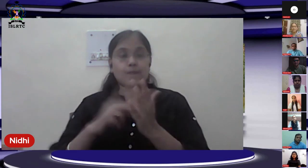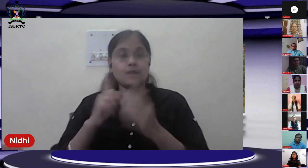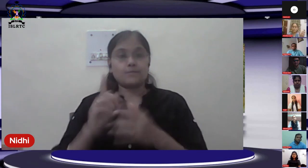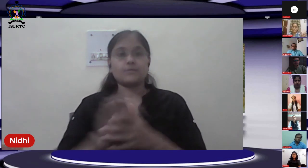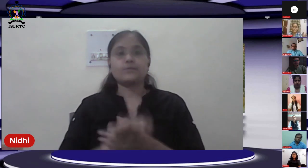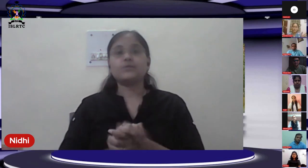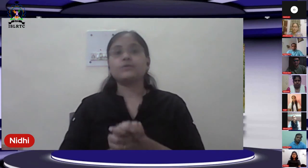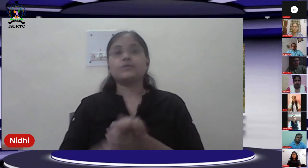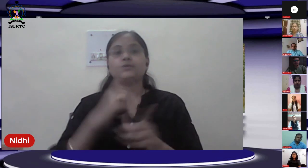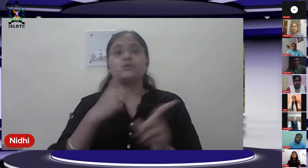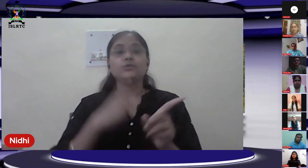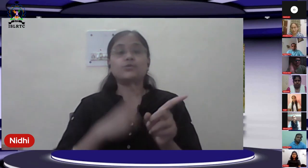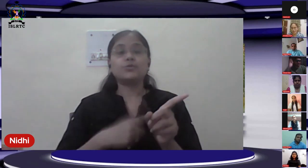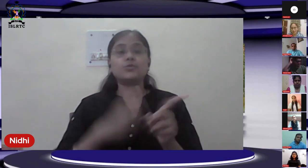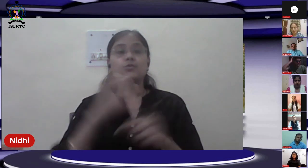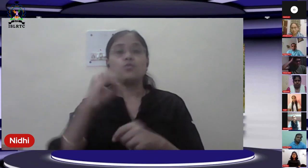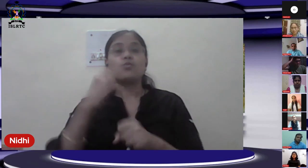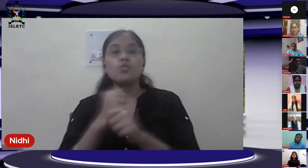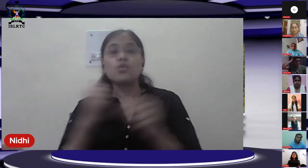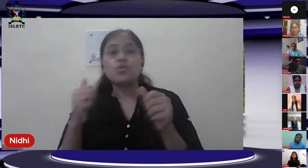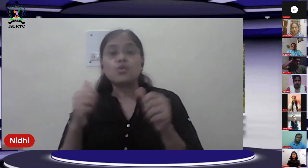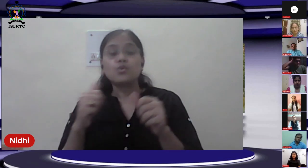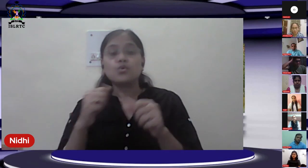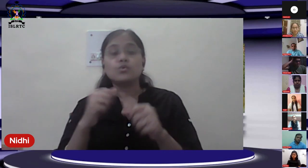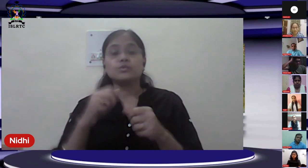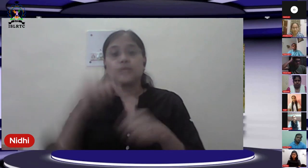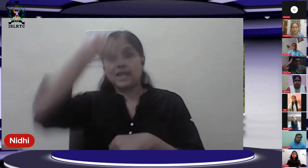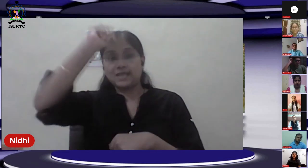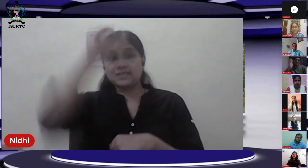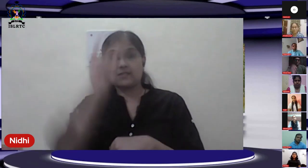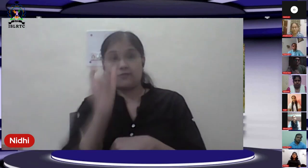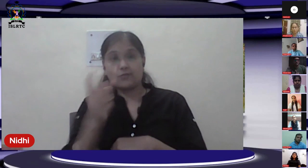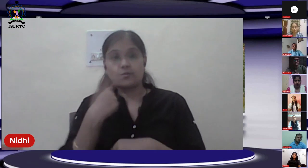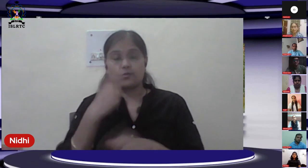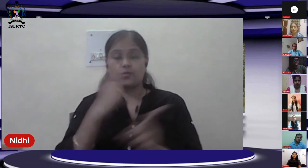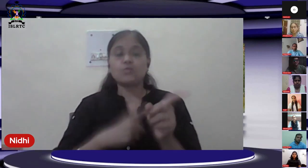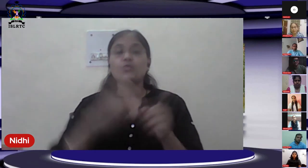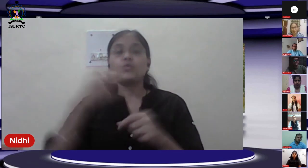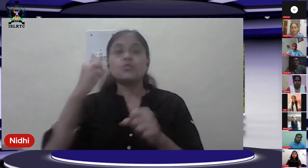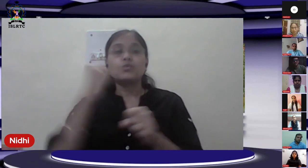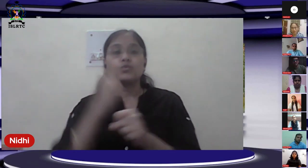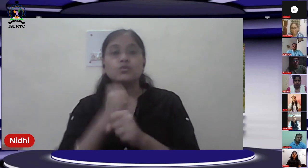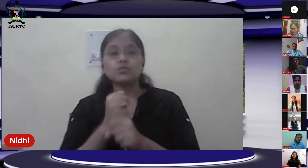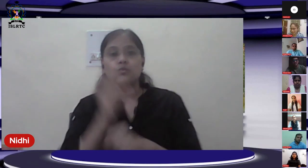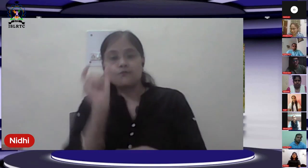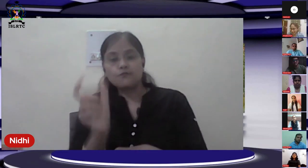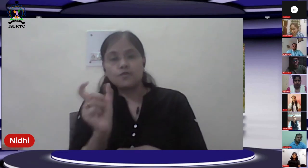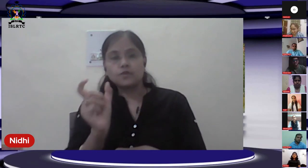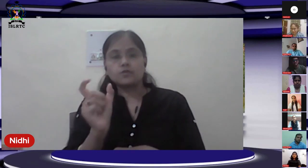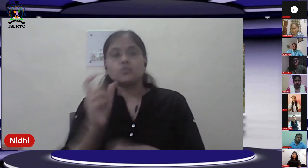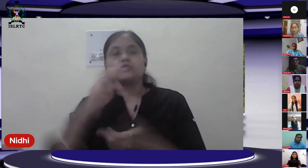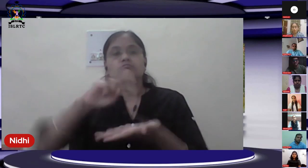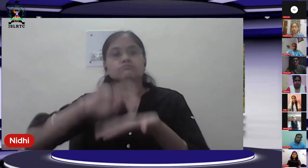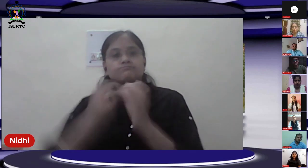हैं ना किसी चीज का योग करना, तो उसी शब्द से इसकी उत्पत्ति हुई है योगा की।